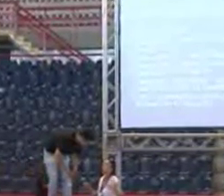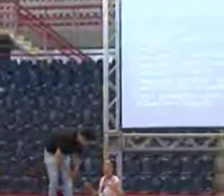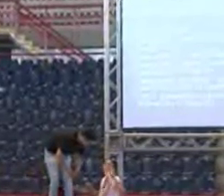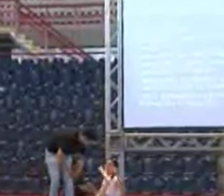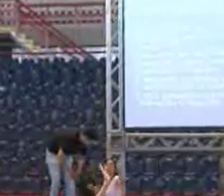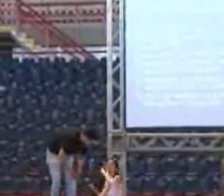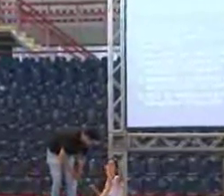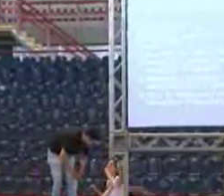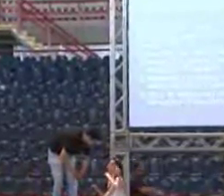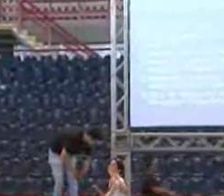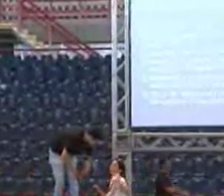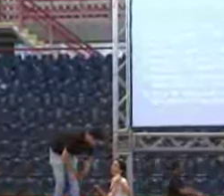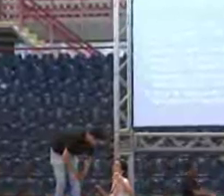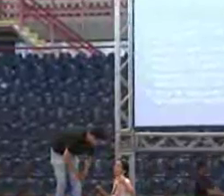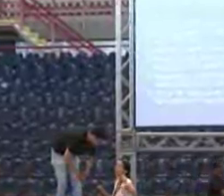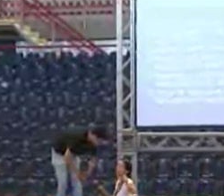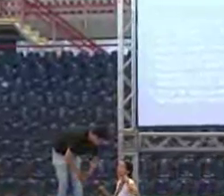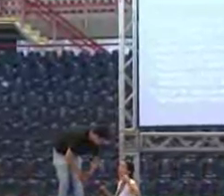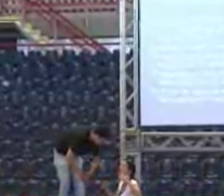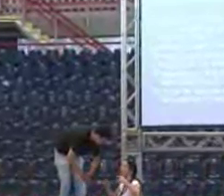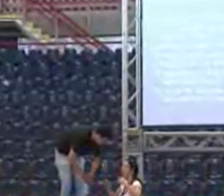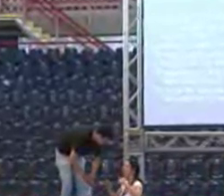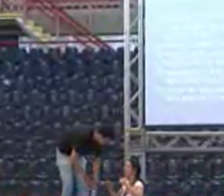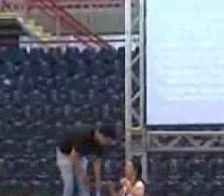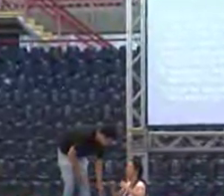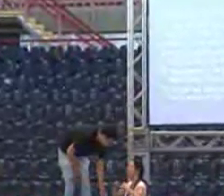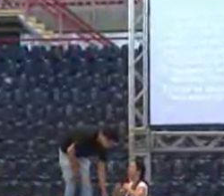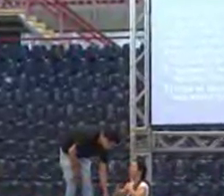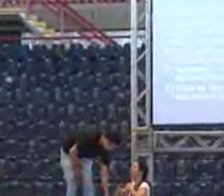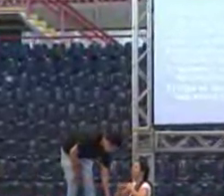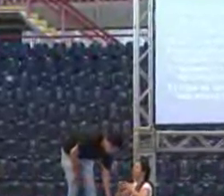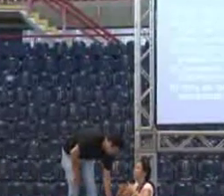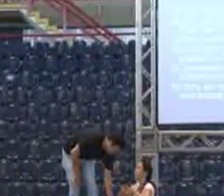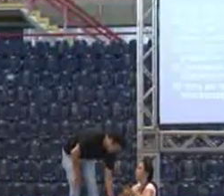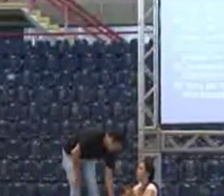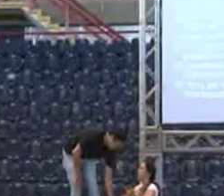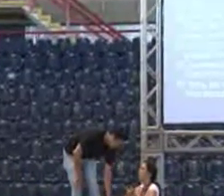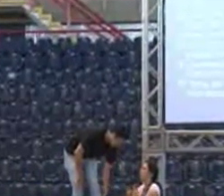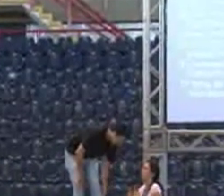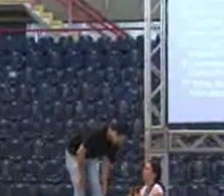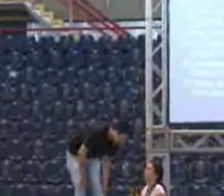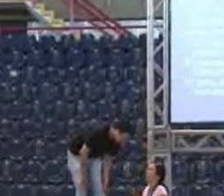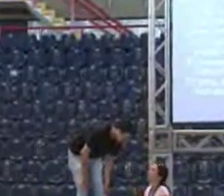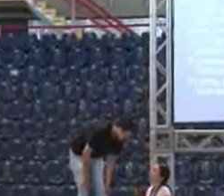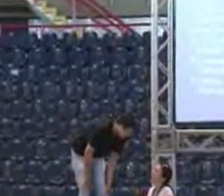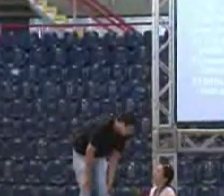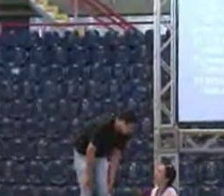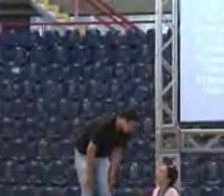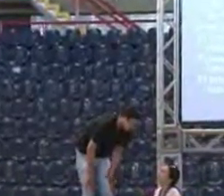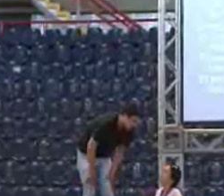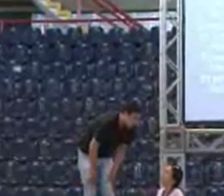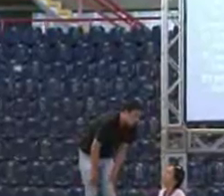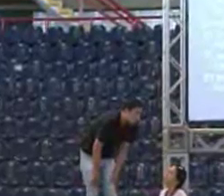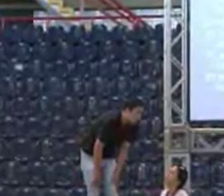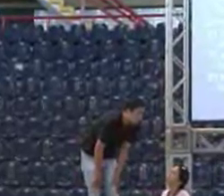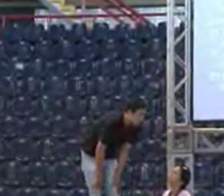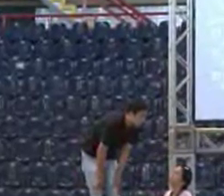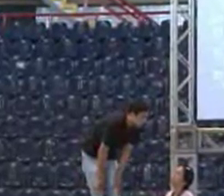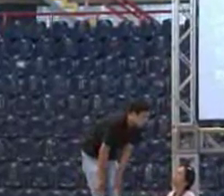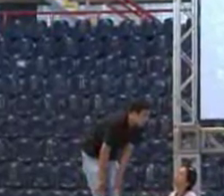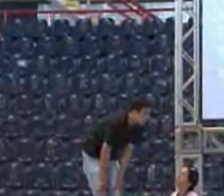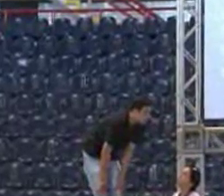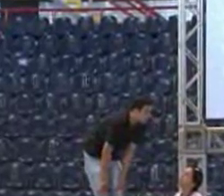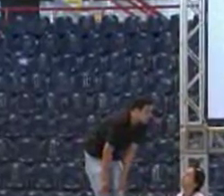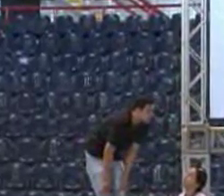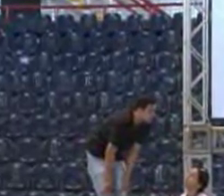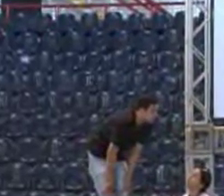errar. É um direito nosso errar? É. Errar nos torna humanos? Sim. Vai zerar minha